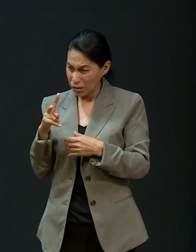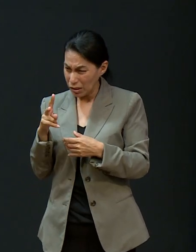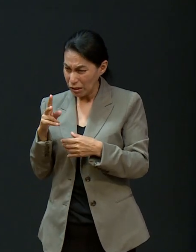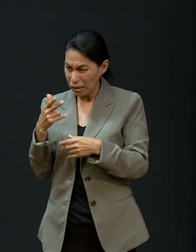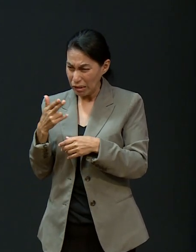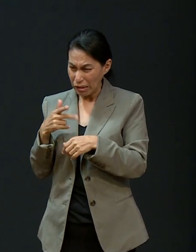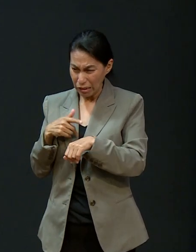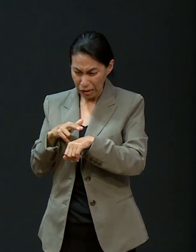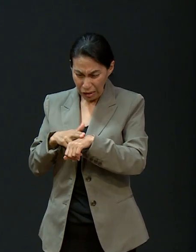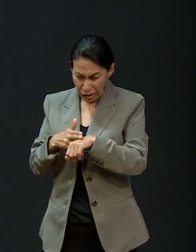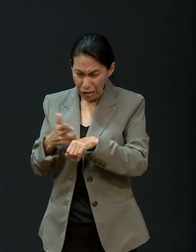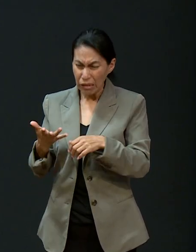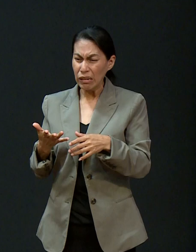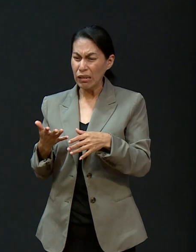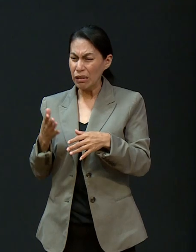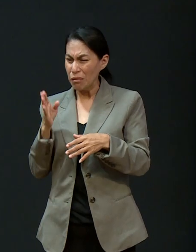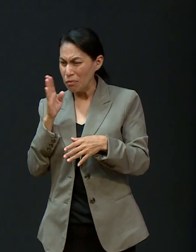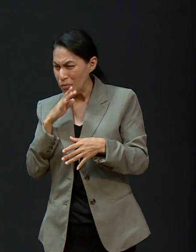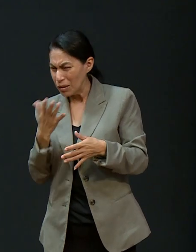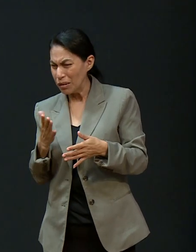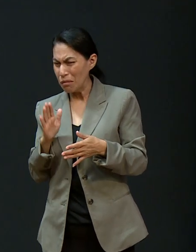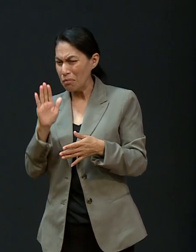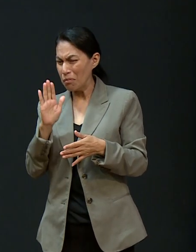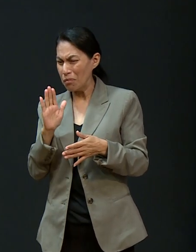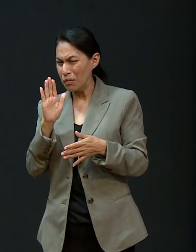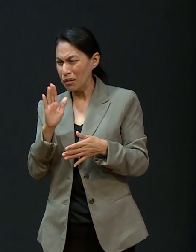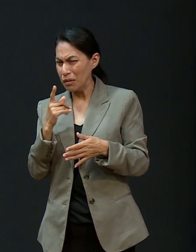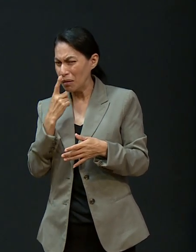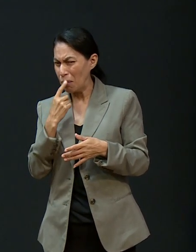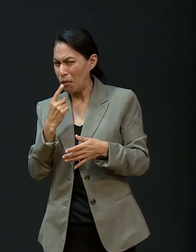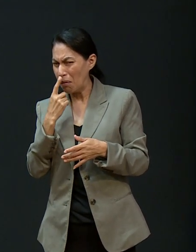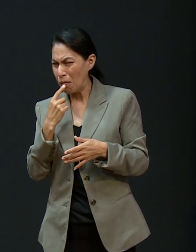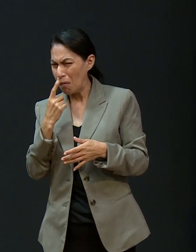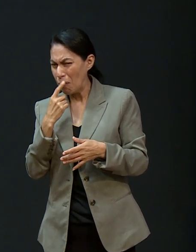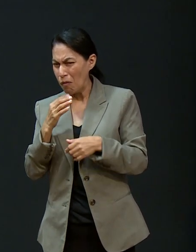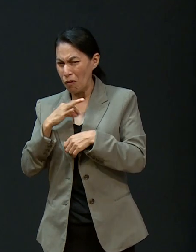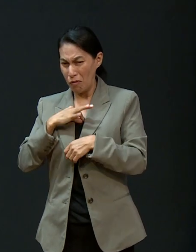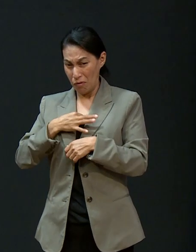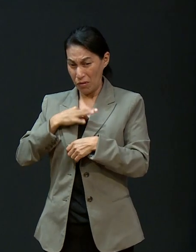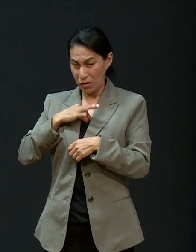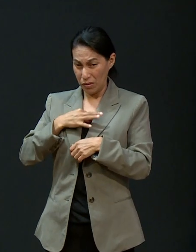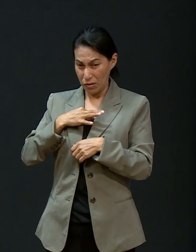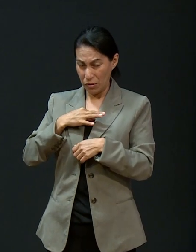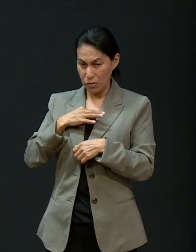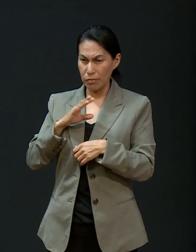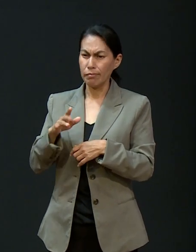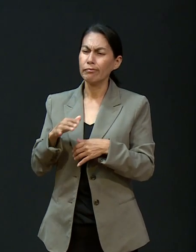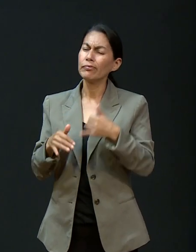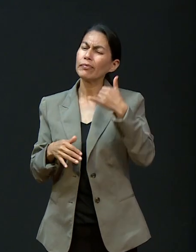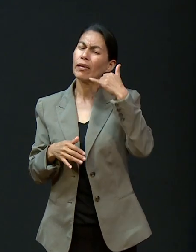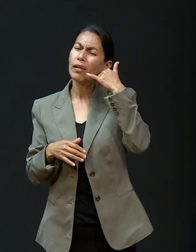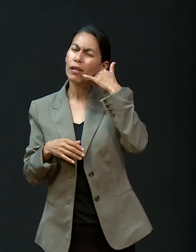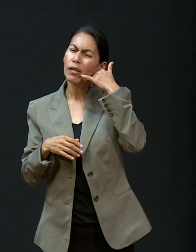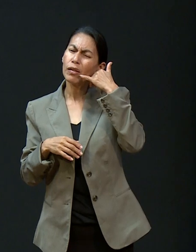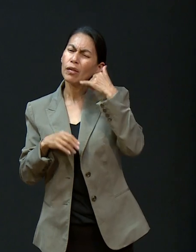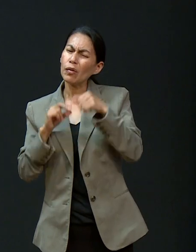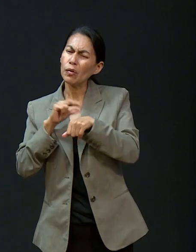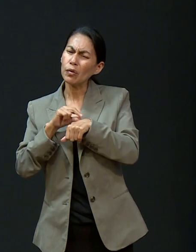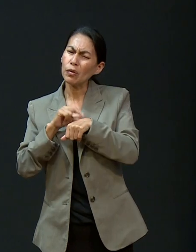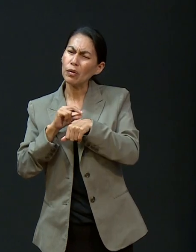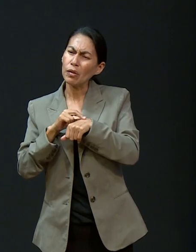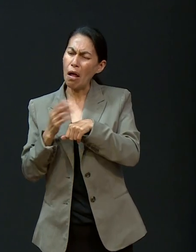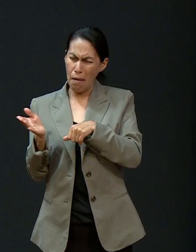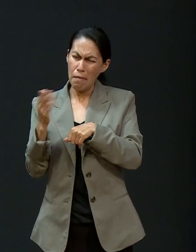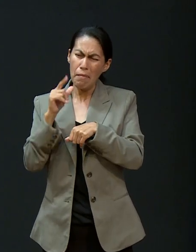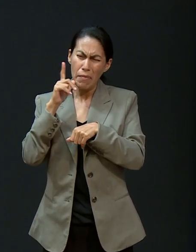herida no estaba bien, que traía señales de infección. Y marcó al doctor y